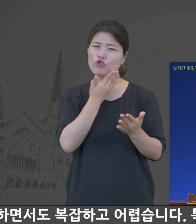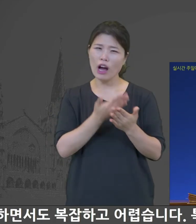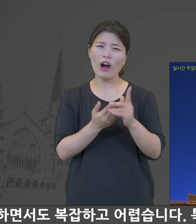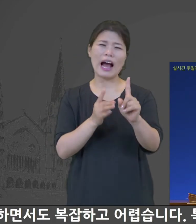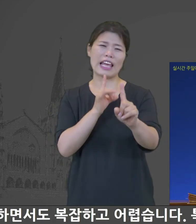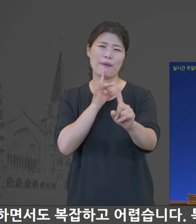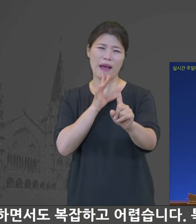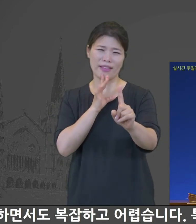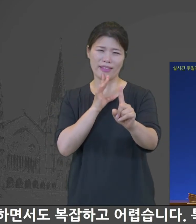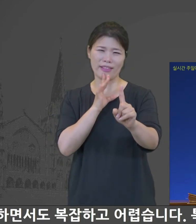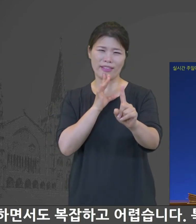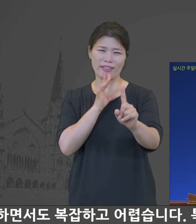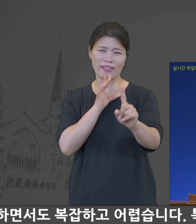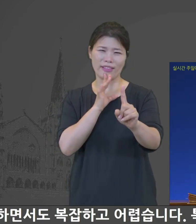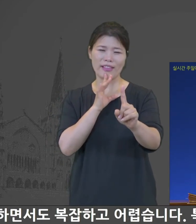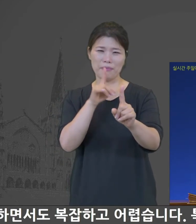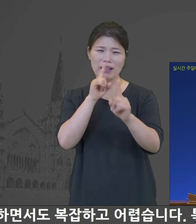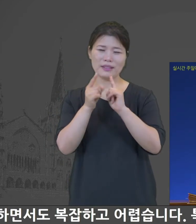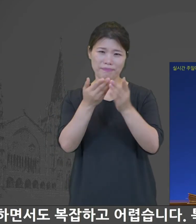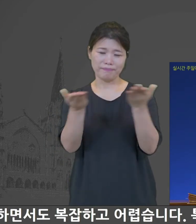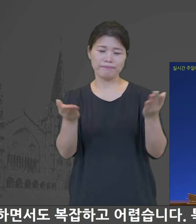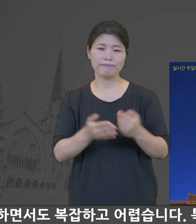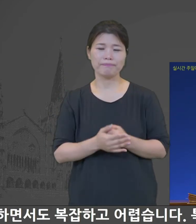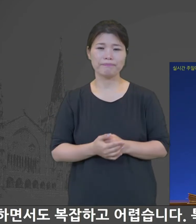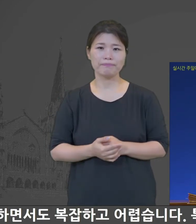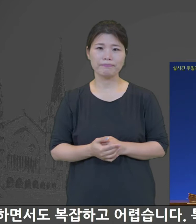같이 이 부분을 이제 드러내 보려고 하는데,